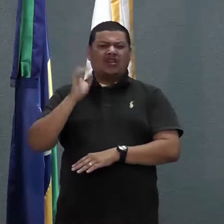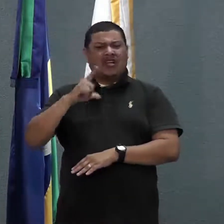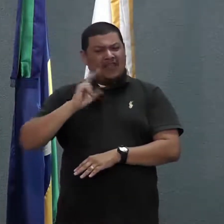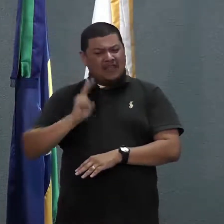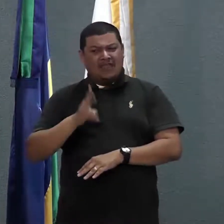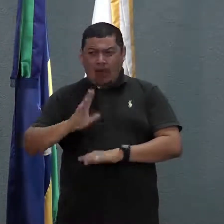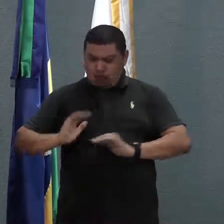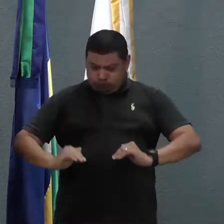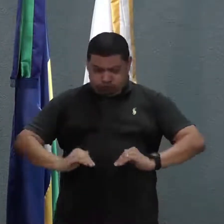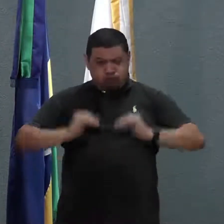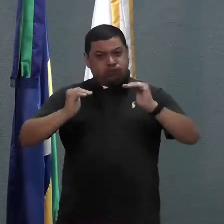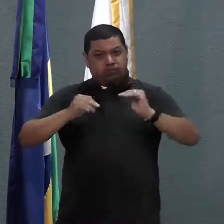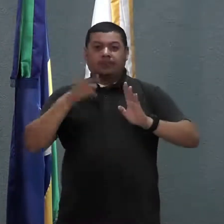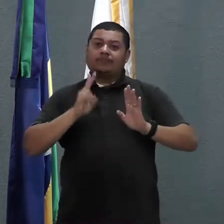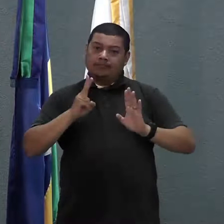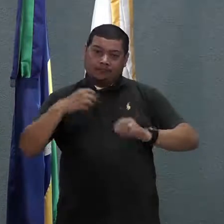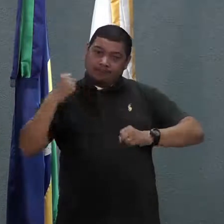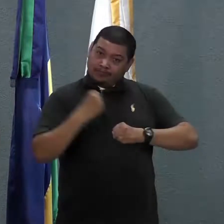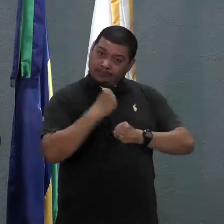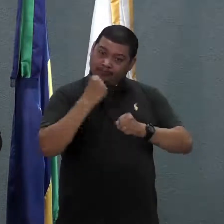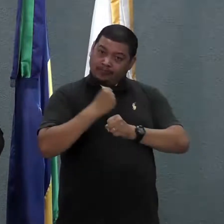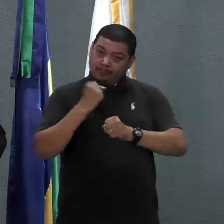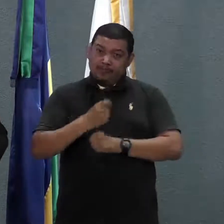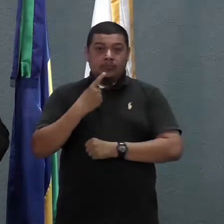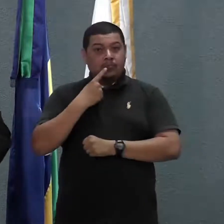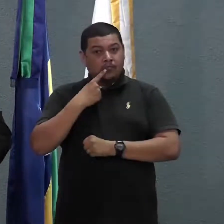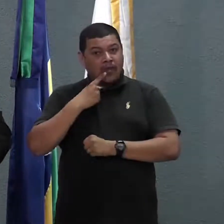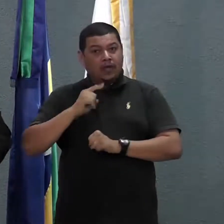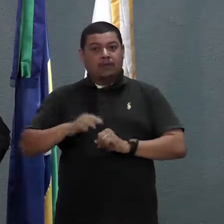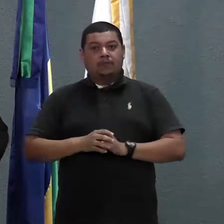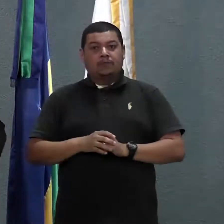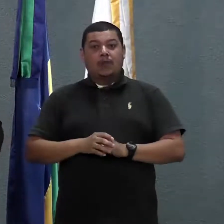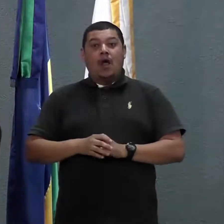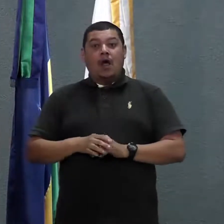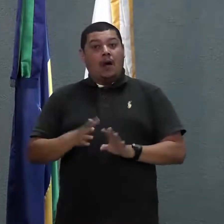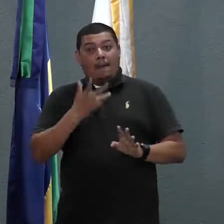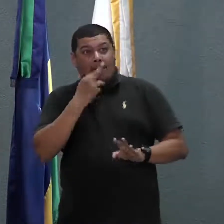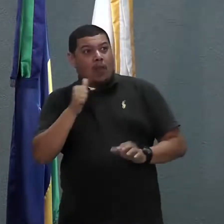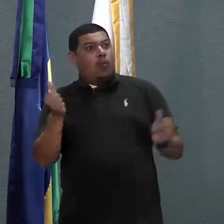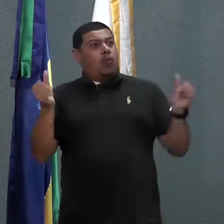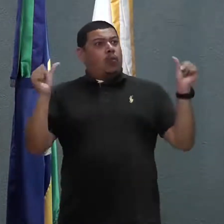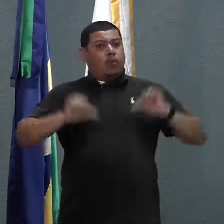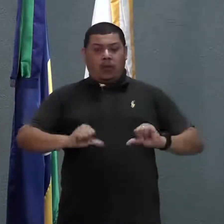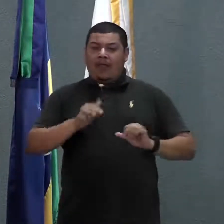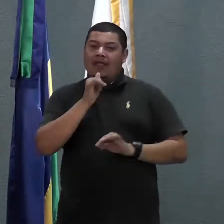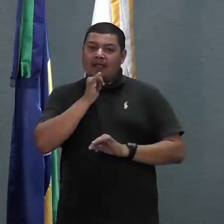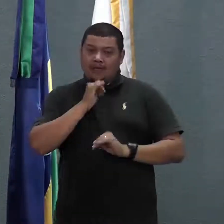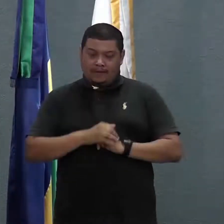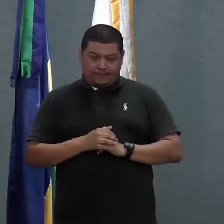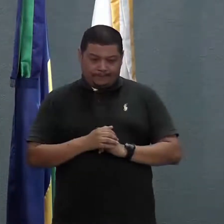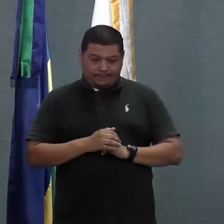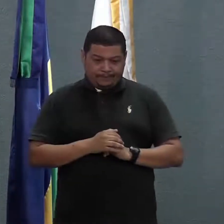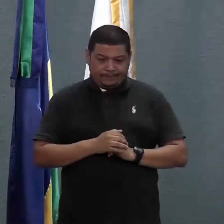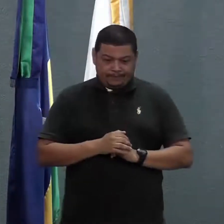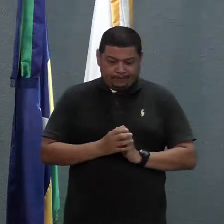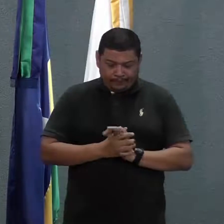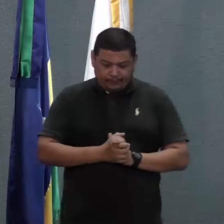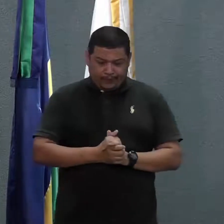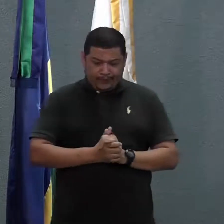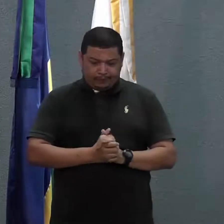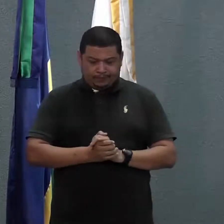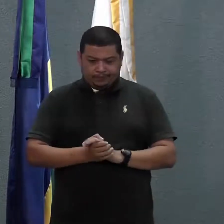as vezes que nós construímos perto da Uirapuru, piora. Exemplo, os